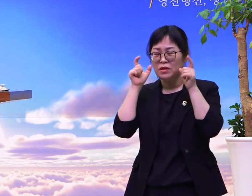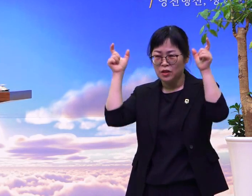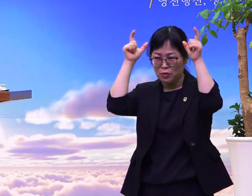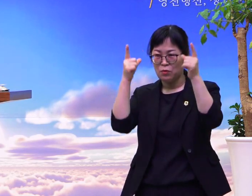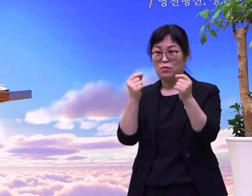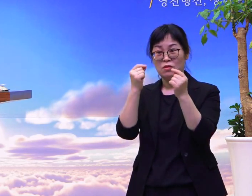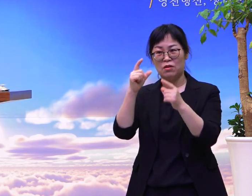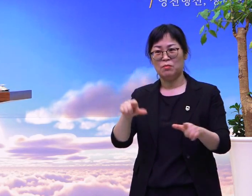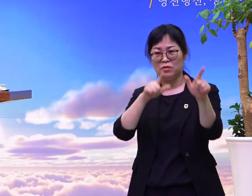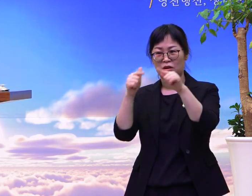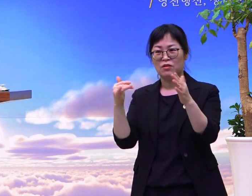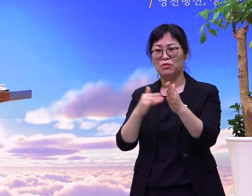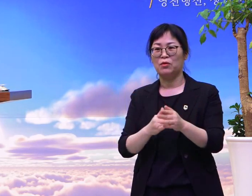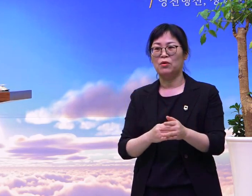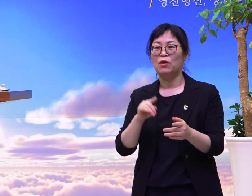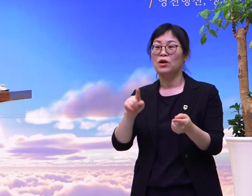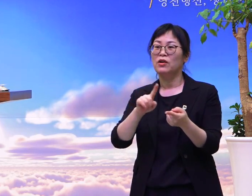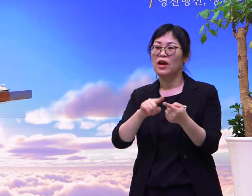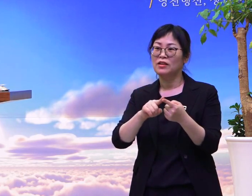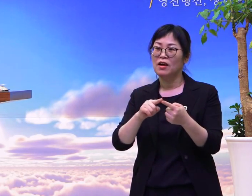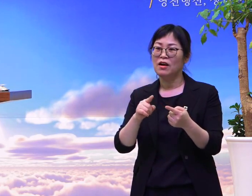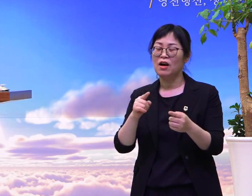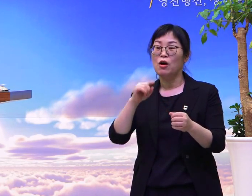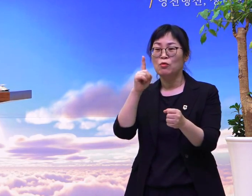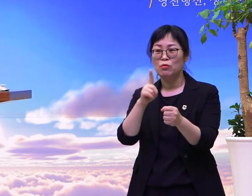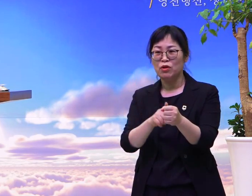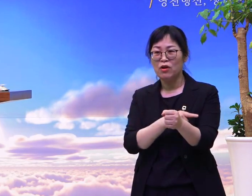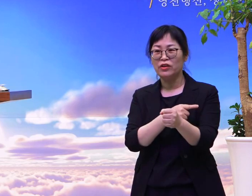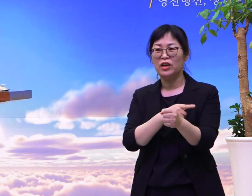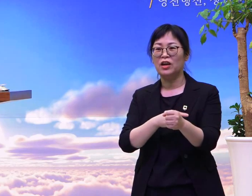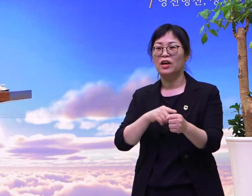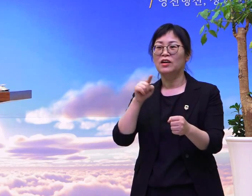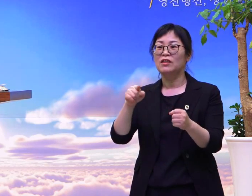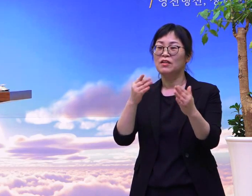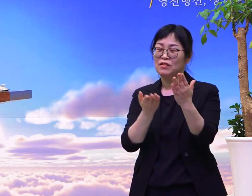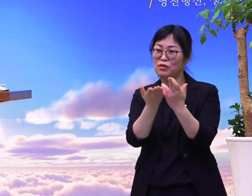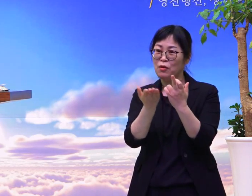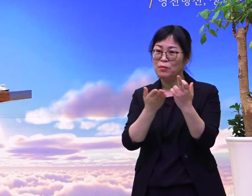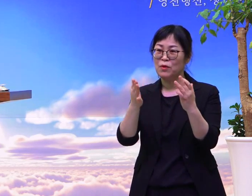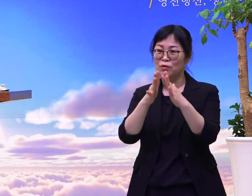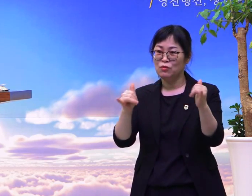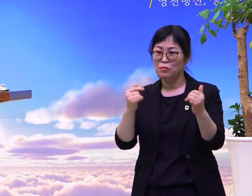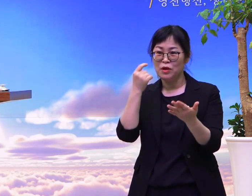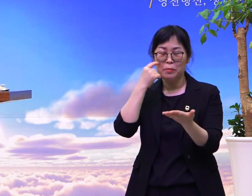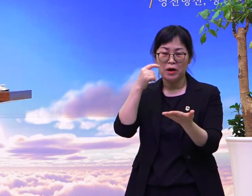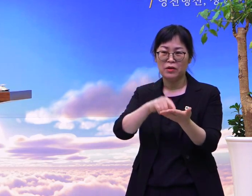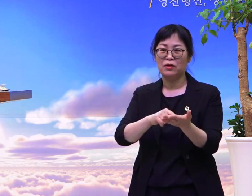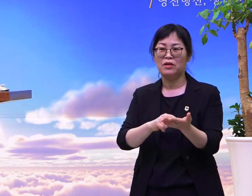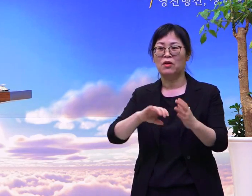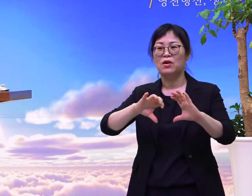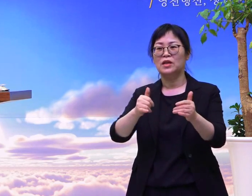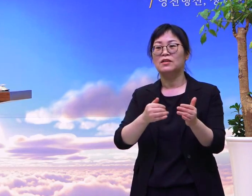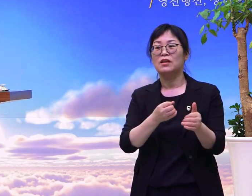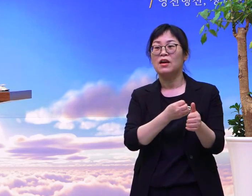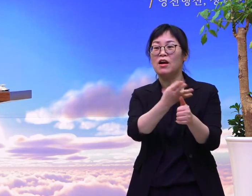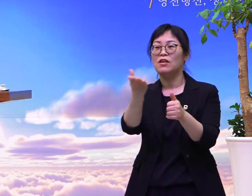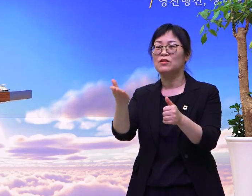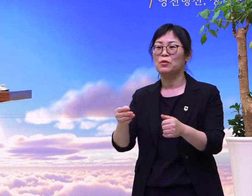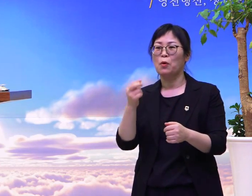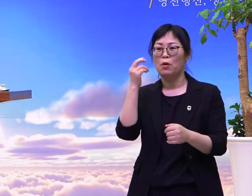것입니다. 그러다가 우연히 괌의 한 주민에게 발견되면서 세상에 알려지고